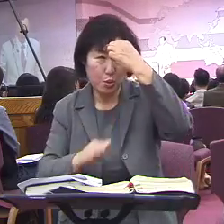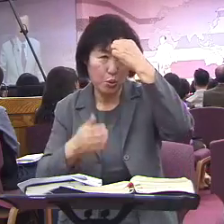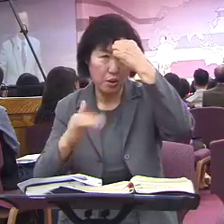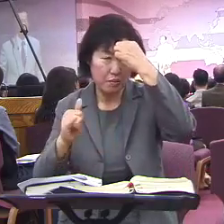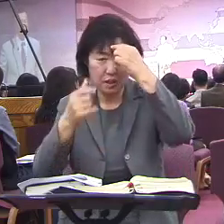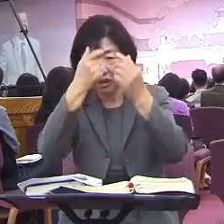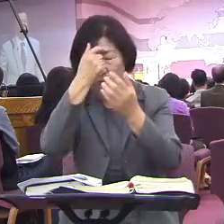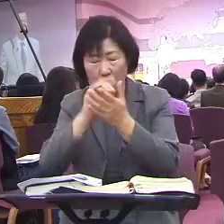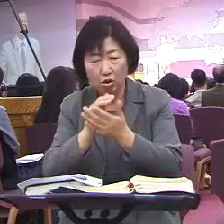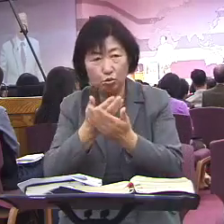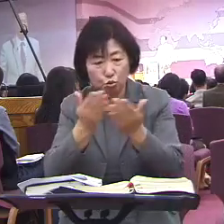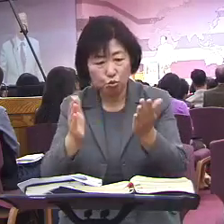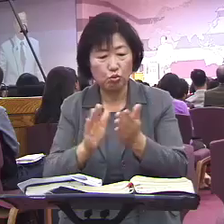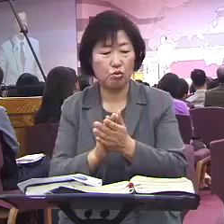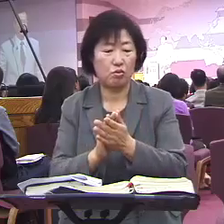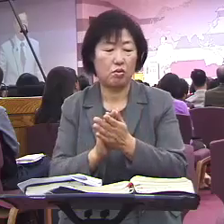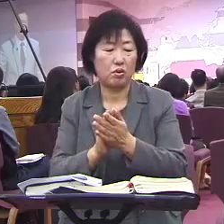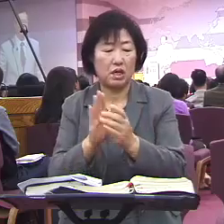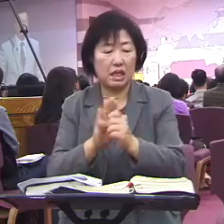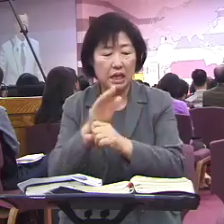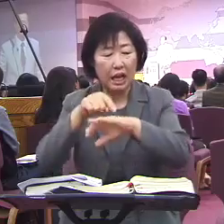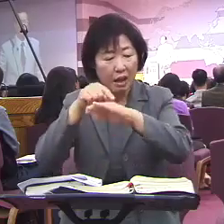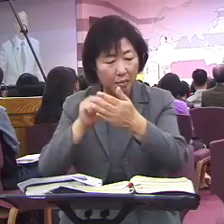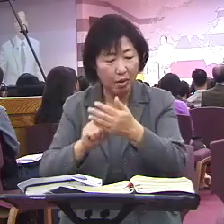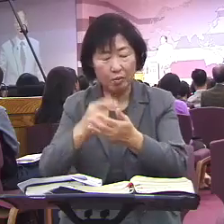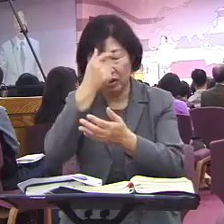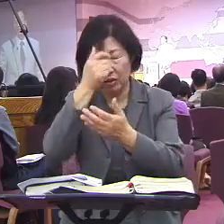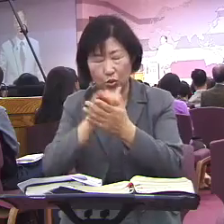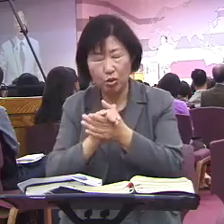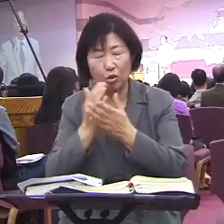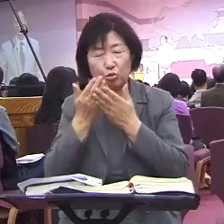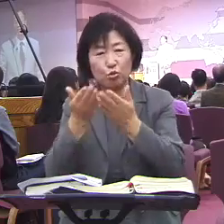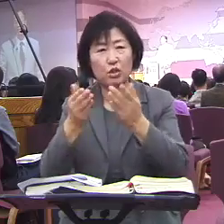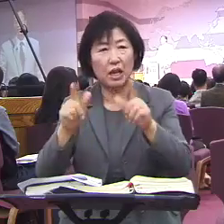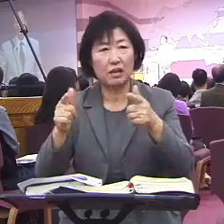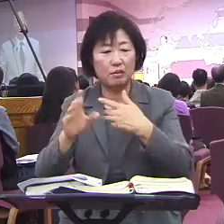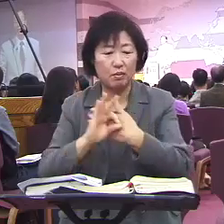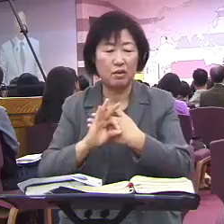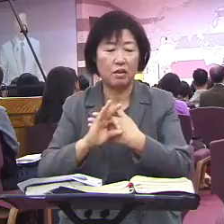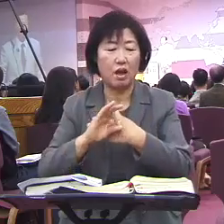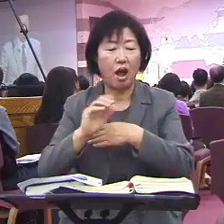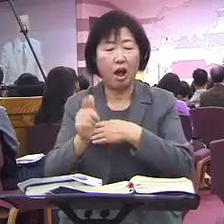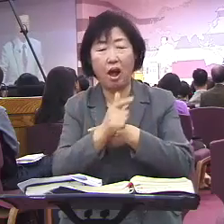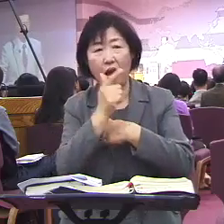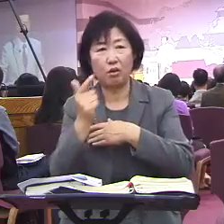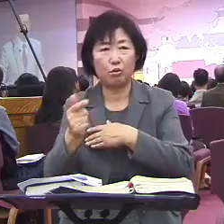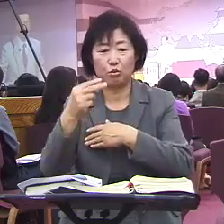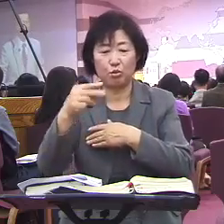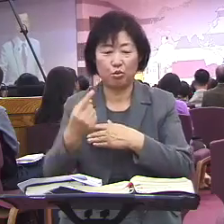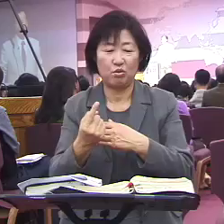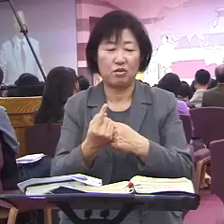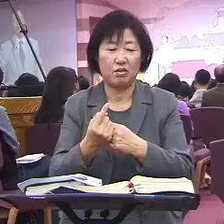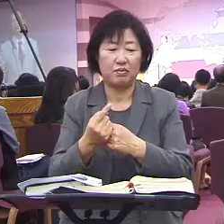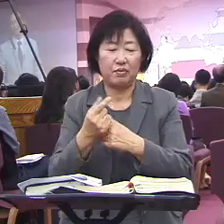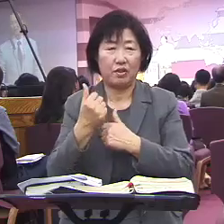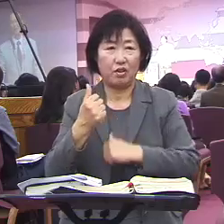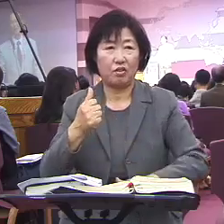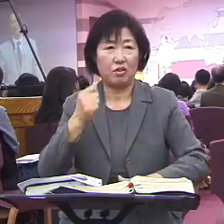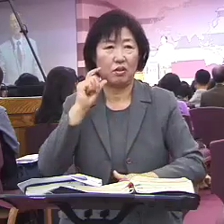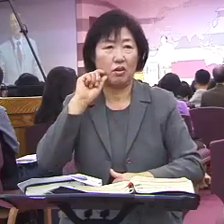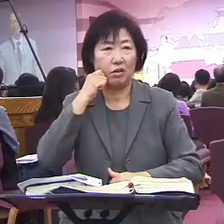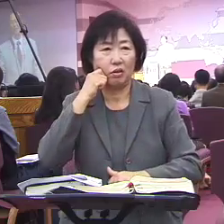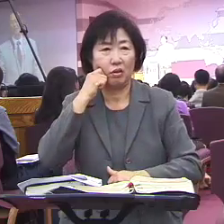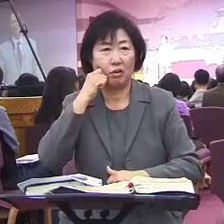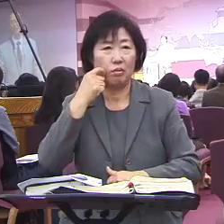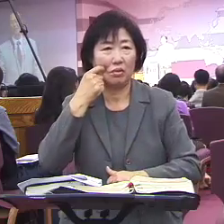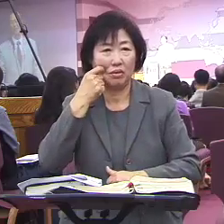성도님들이 기도해 주시고 사랑의 마음으로 기도해 주시지 아니하면 하루라도 견디지 못할 것 같아요.